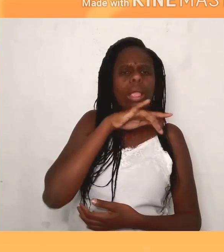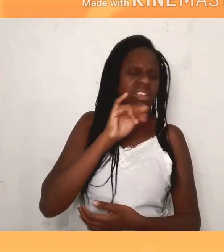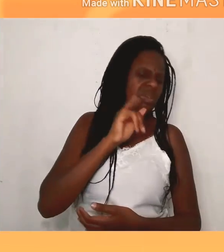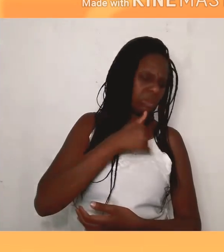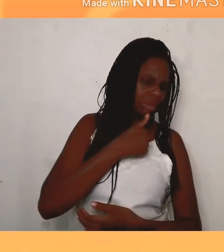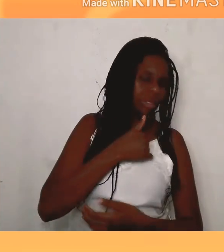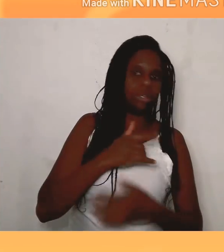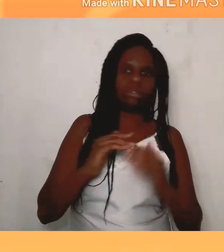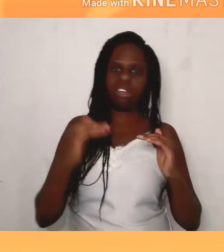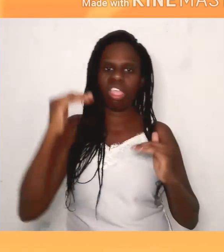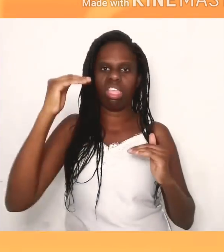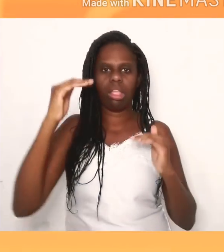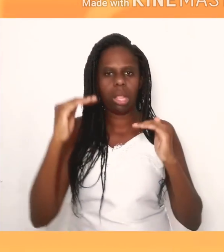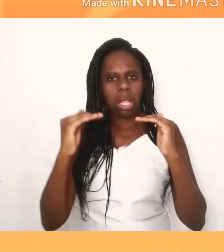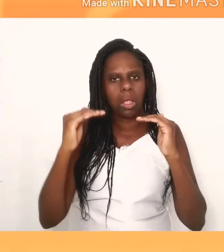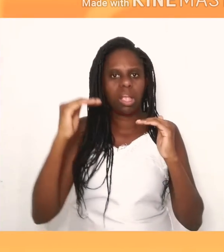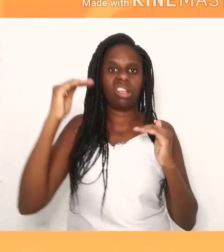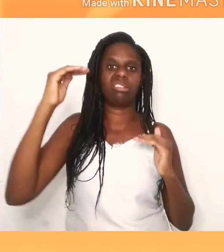extremamente triste, fica nessa